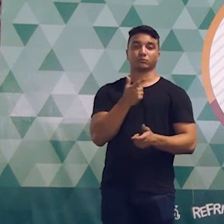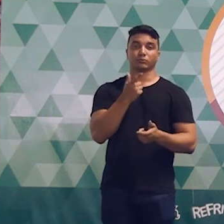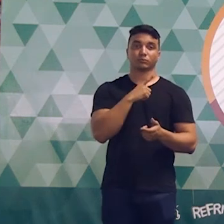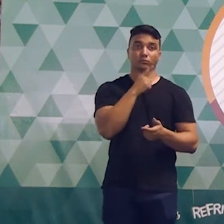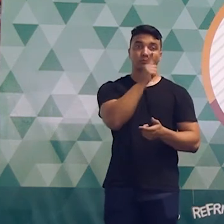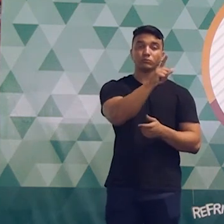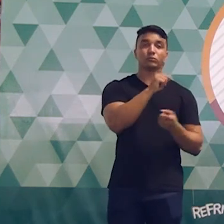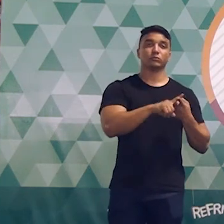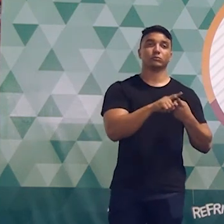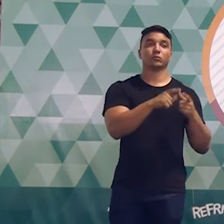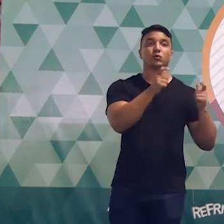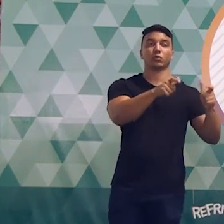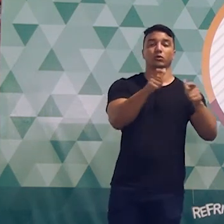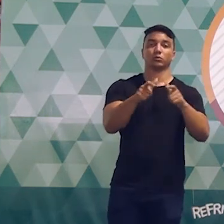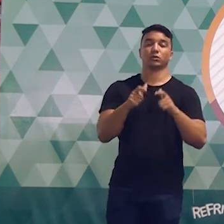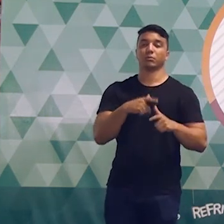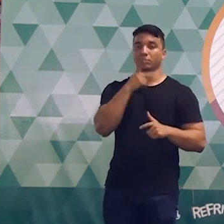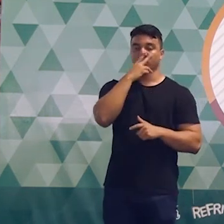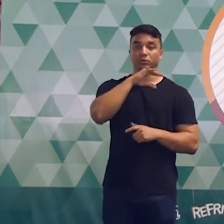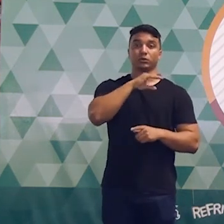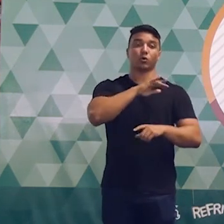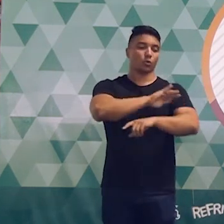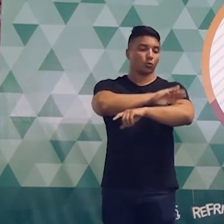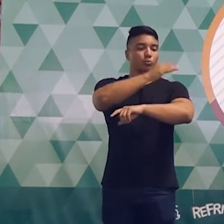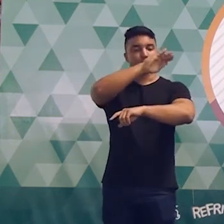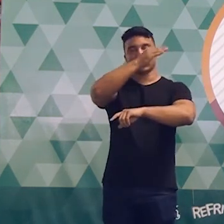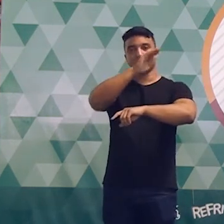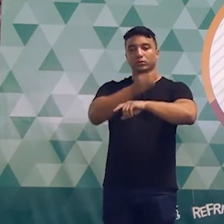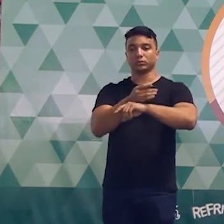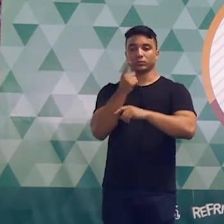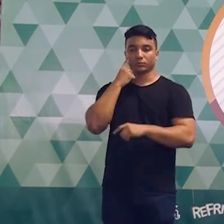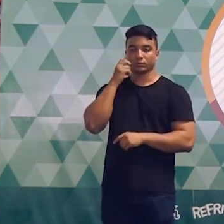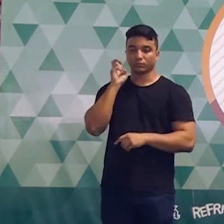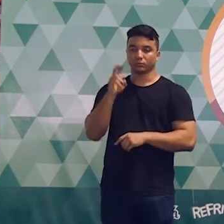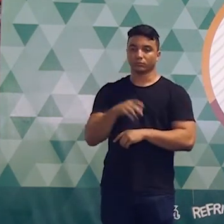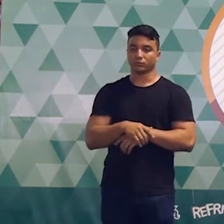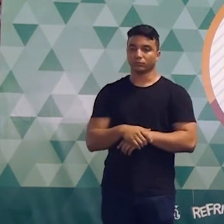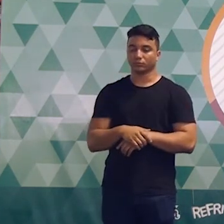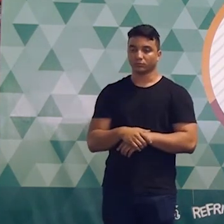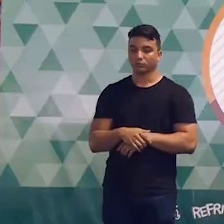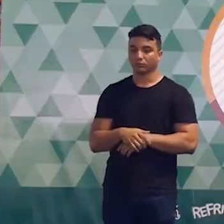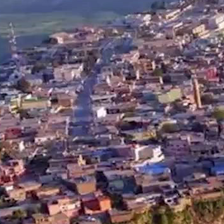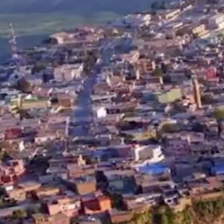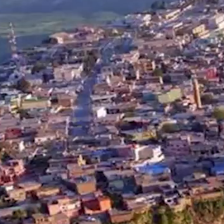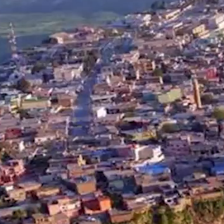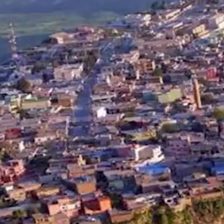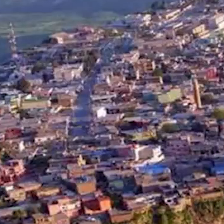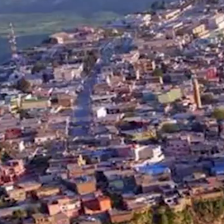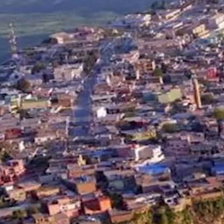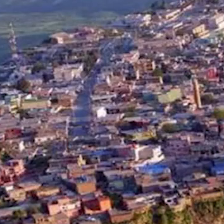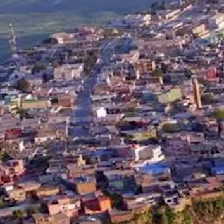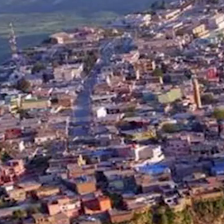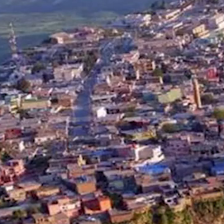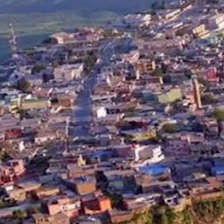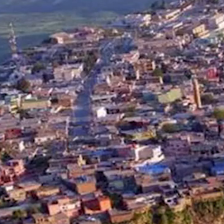Outros lugares que são desfavoráveis, as montanhas. Olha isso aqui, pessoal, vê se dá para enxergar essa melhor. Essa é muito legal, tá? Não dá para ver a